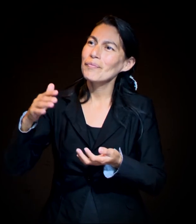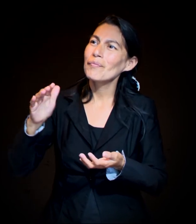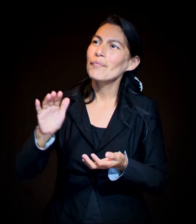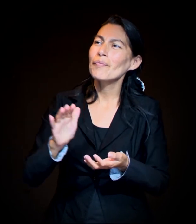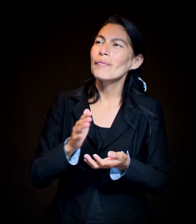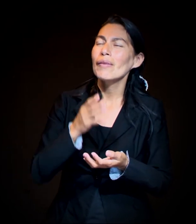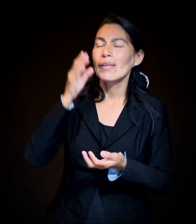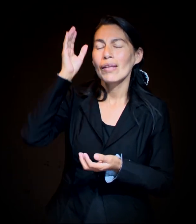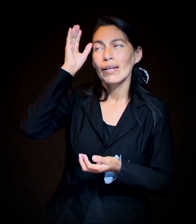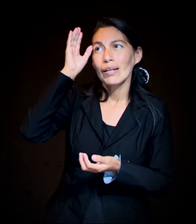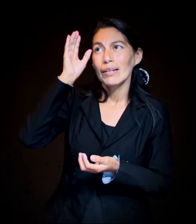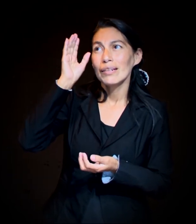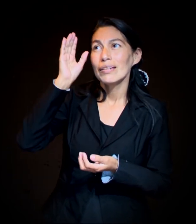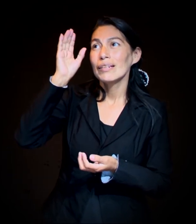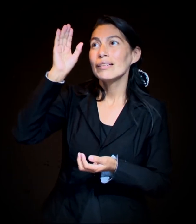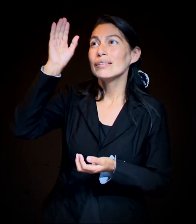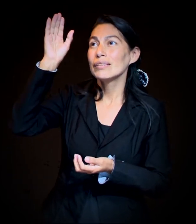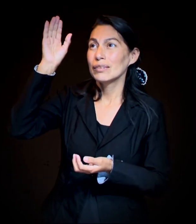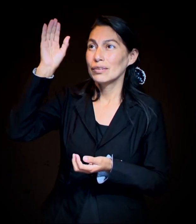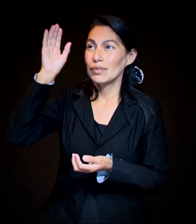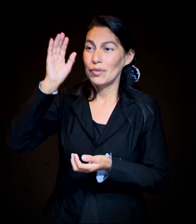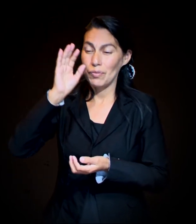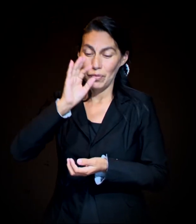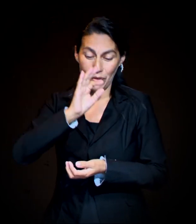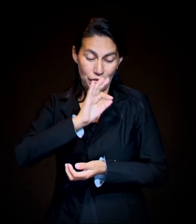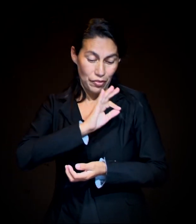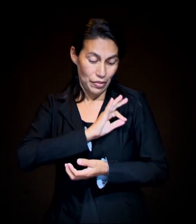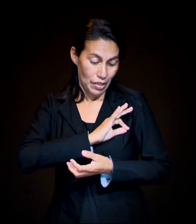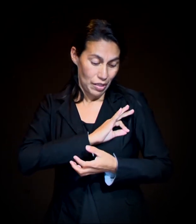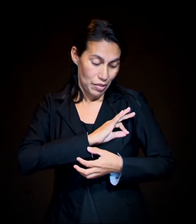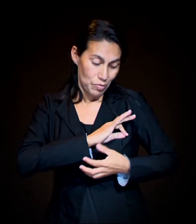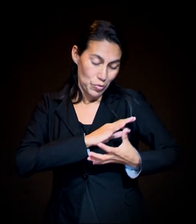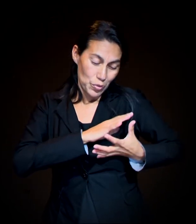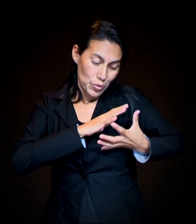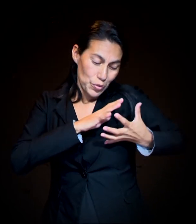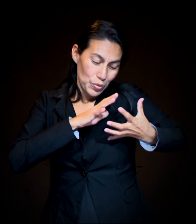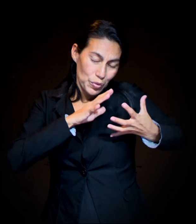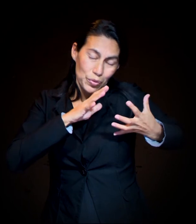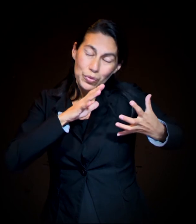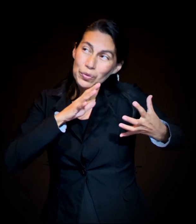listo el mamífero